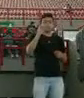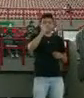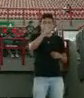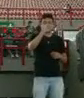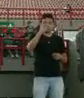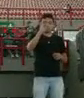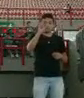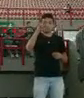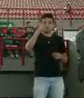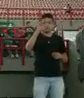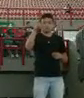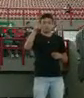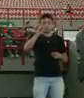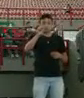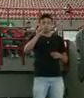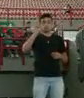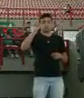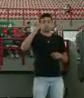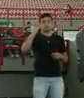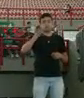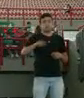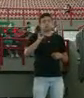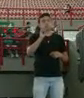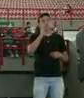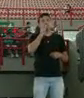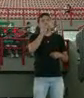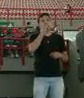ocitocina. Qual é o papel dele? Estimular as